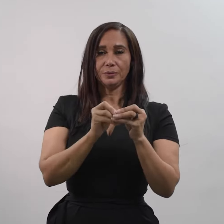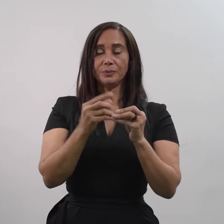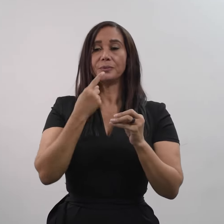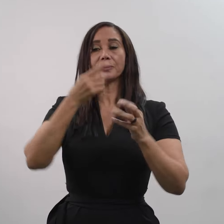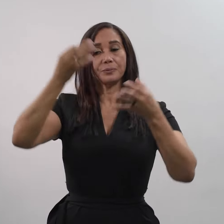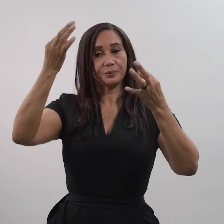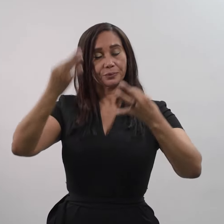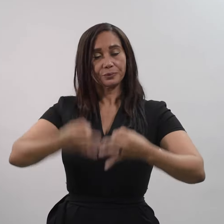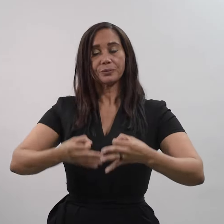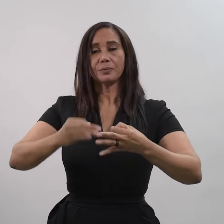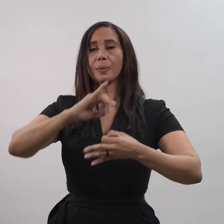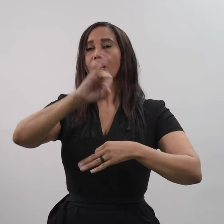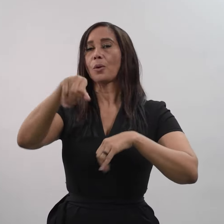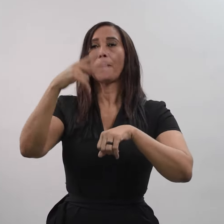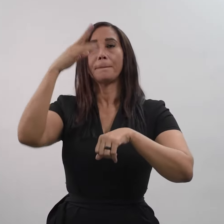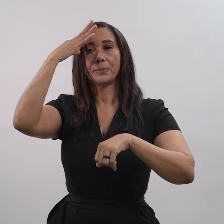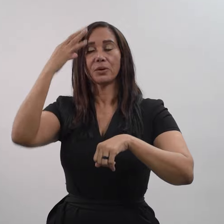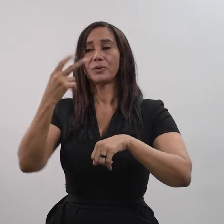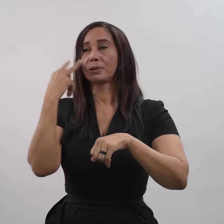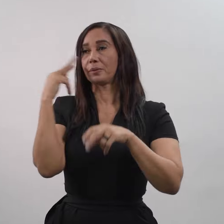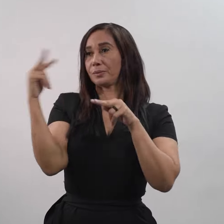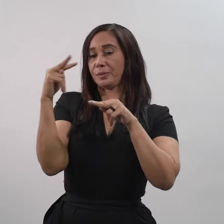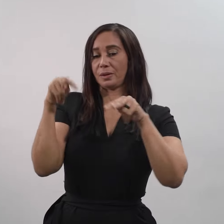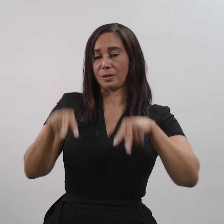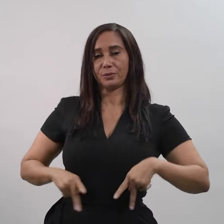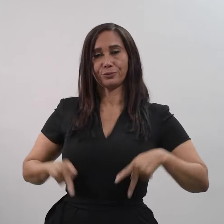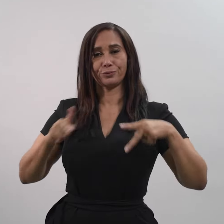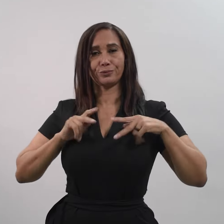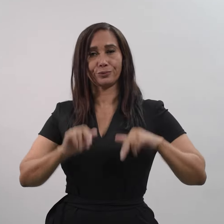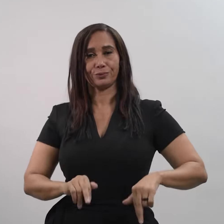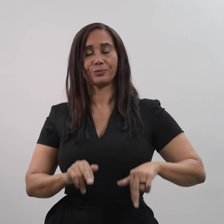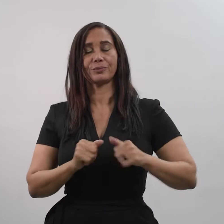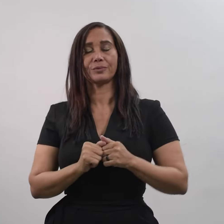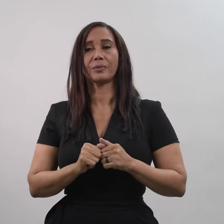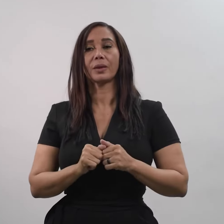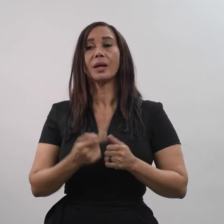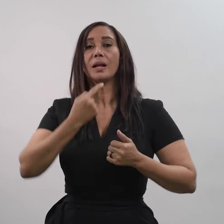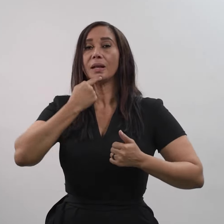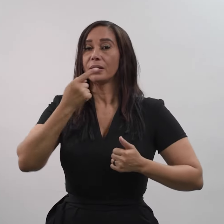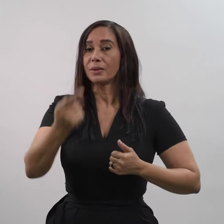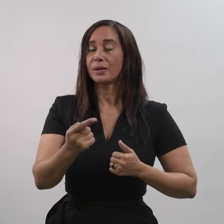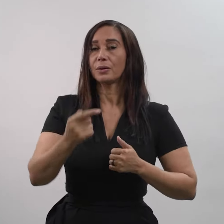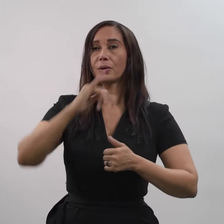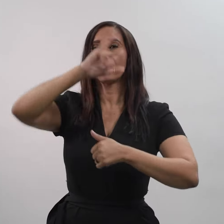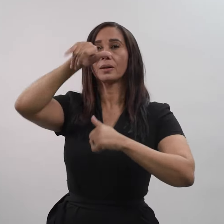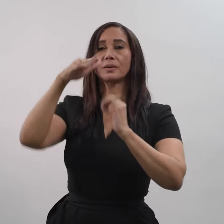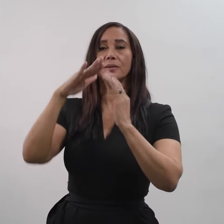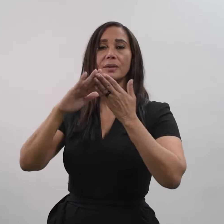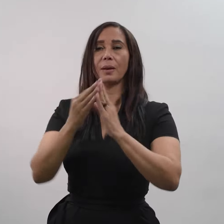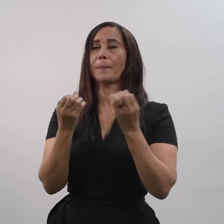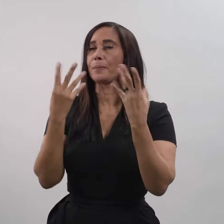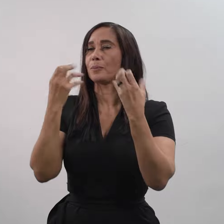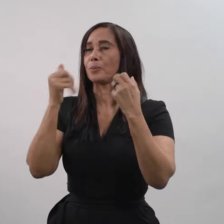aseguro que ningún profeta es bien mirado en su tierra. Les garantizo que en Israel había muchas viudas en tiempos